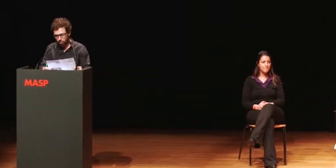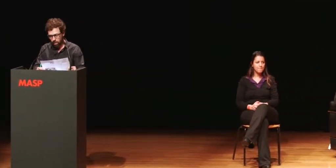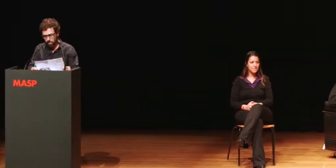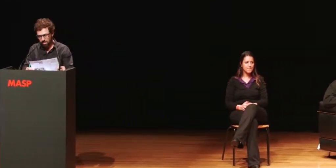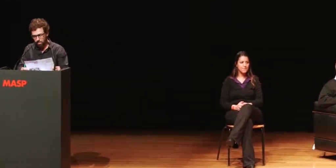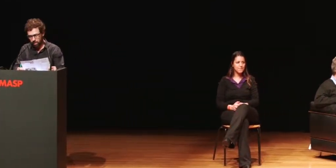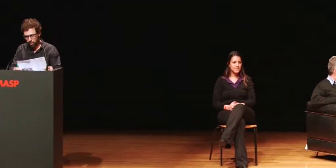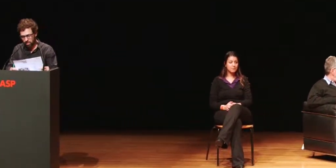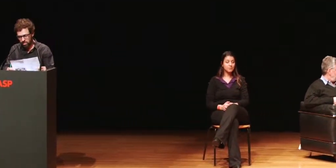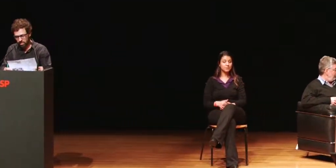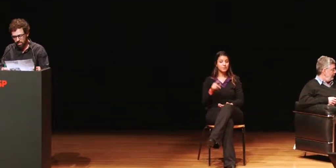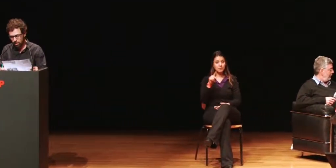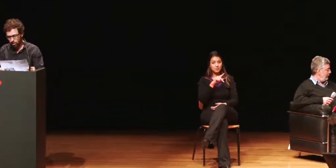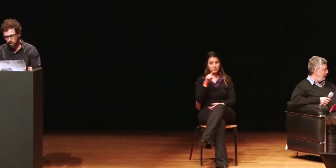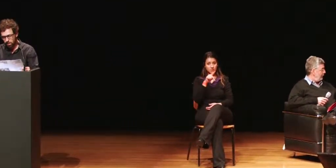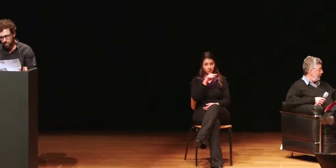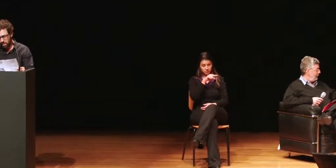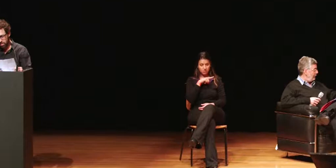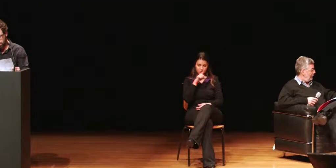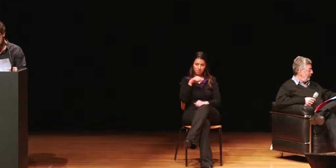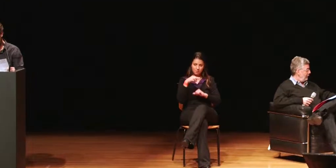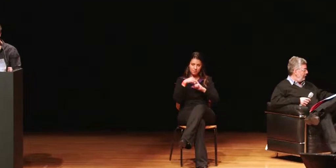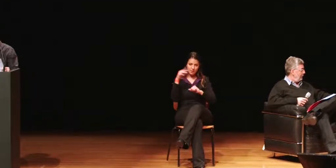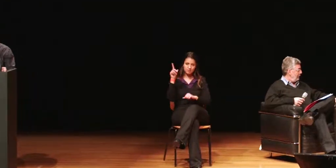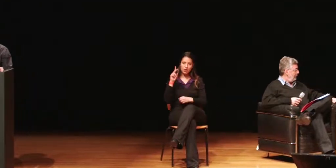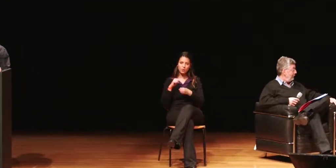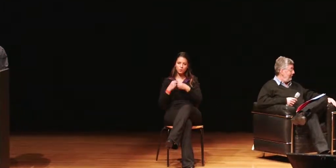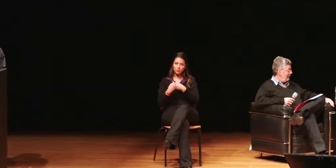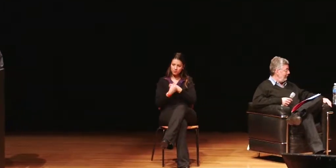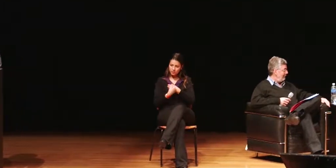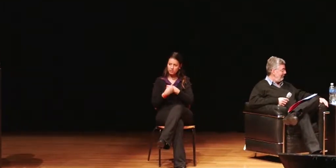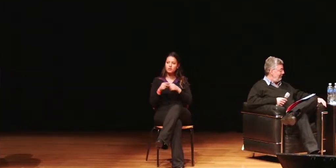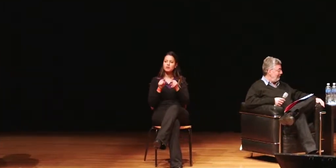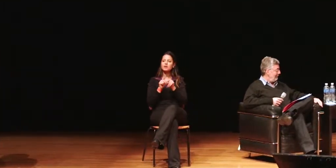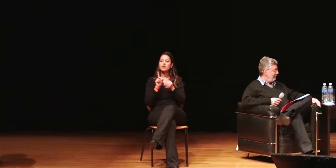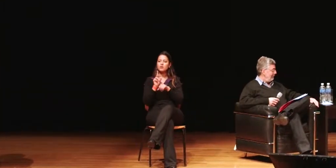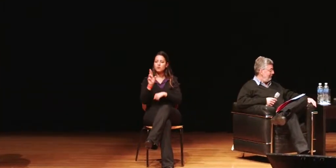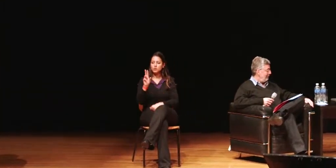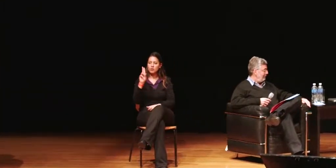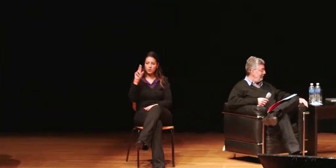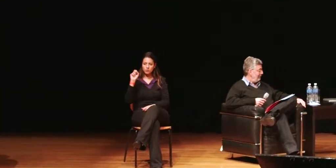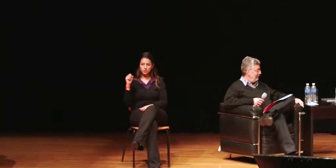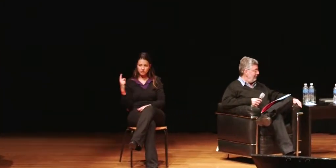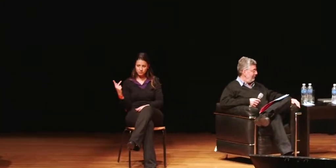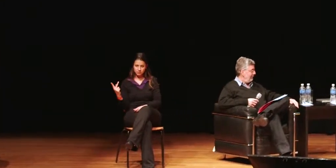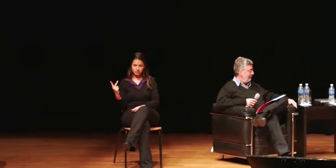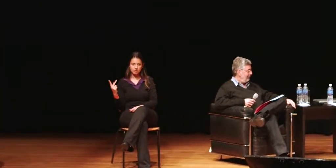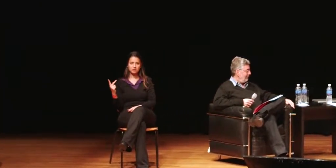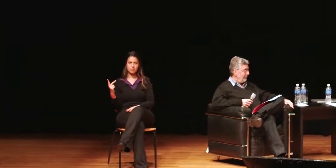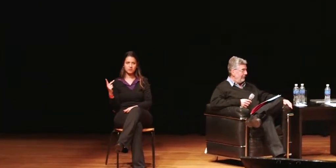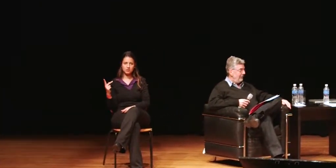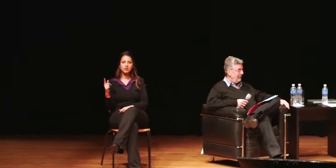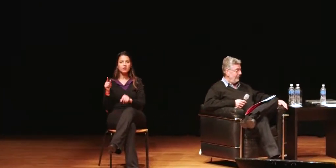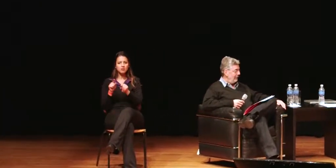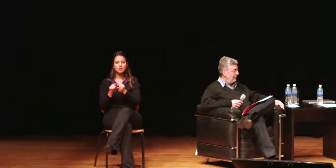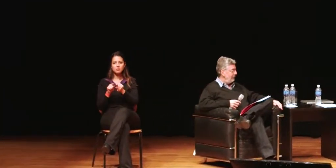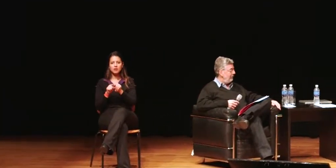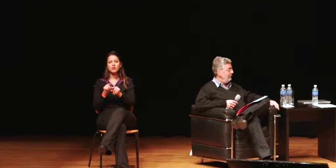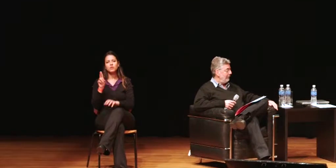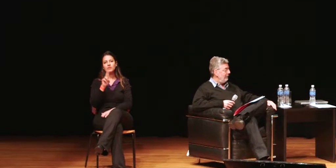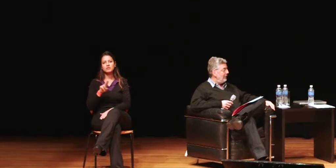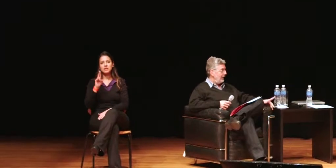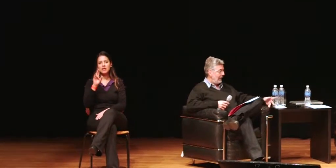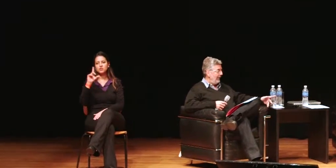A professora é mestre pela Universidade Estadual de Campinas, a Unicamp, é doutora pela Universidade de São Paulo, USP, e Universidade de Ferrara, na